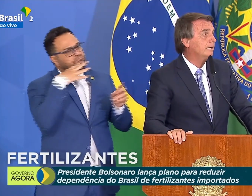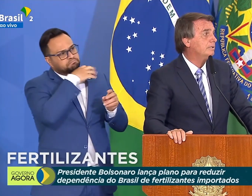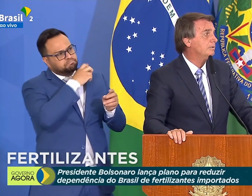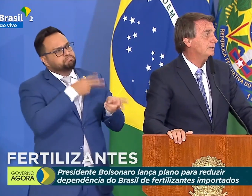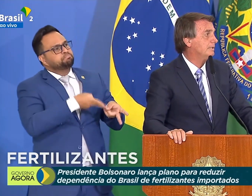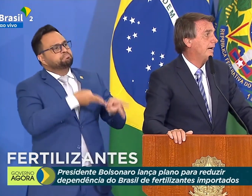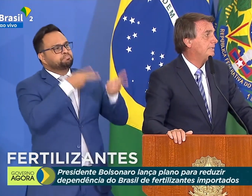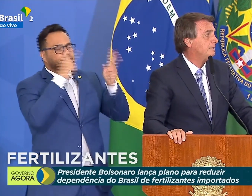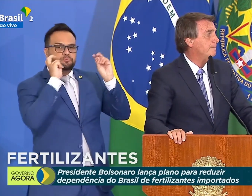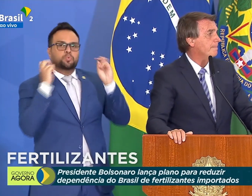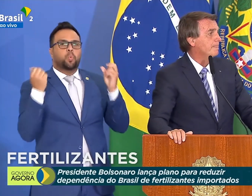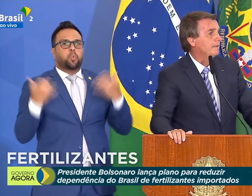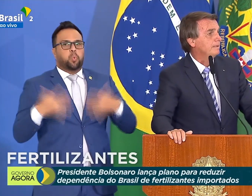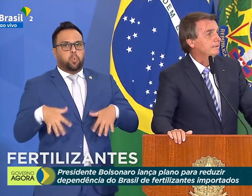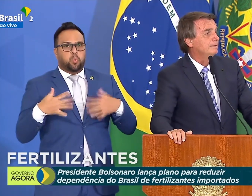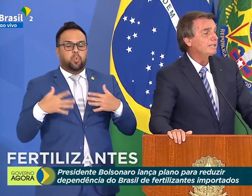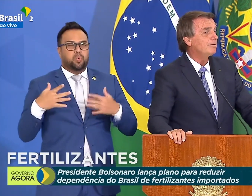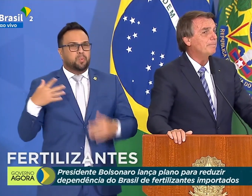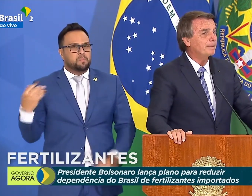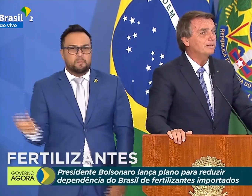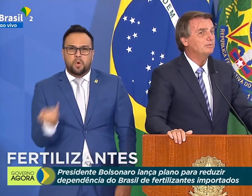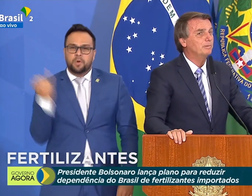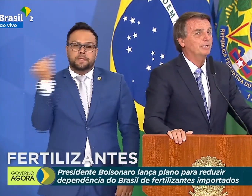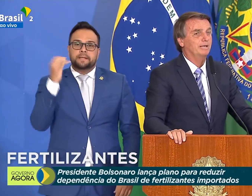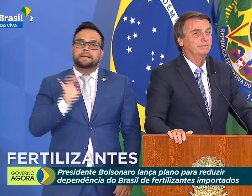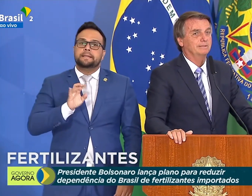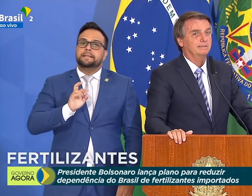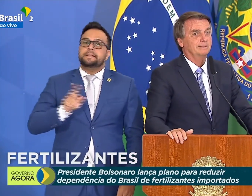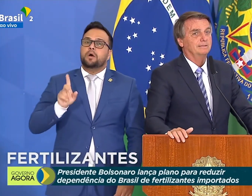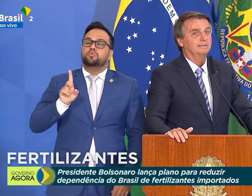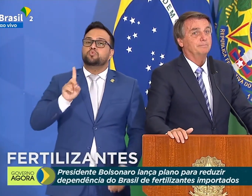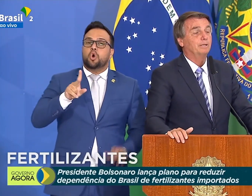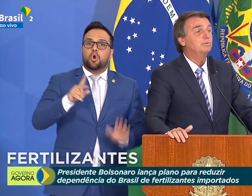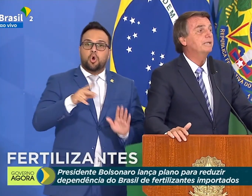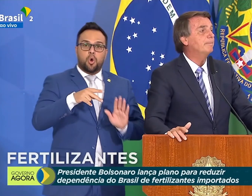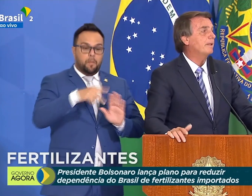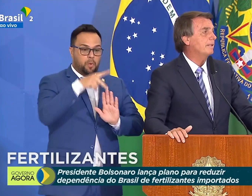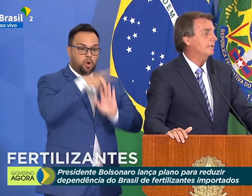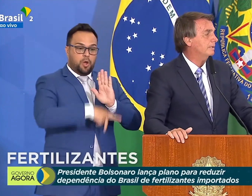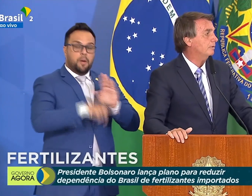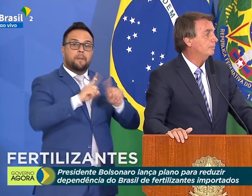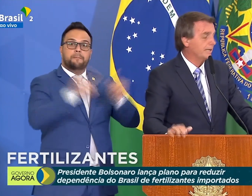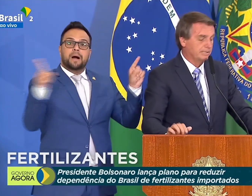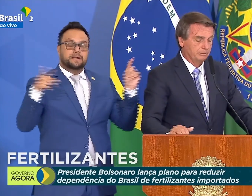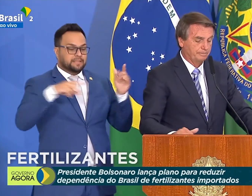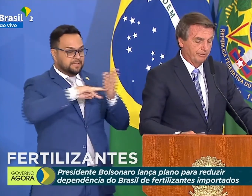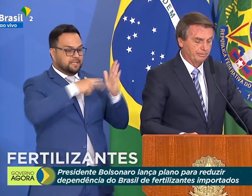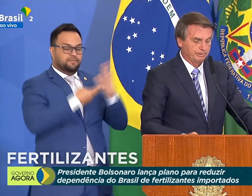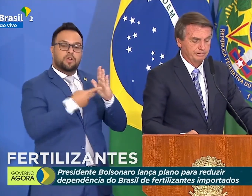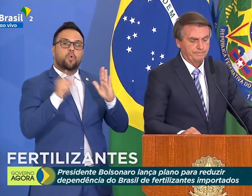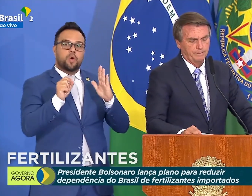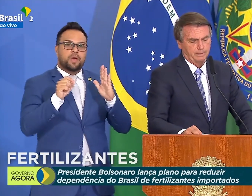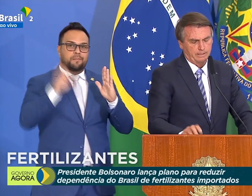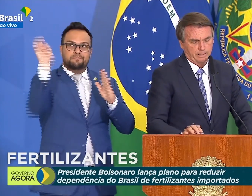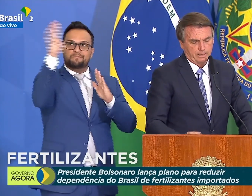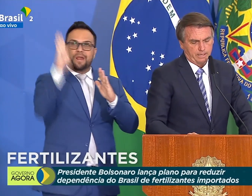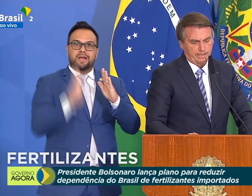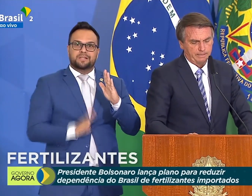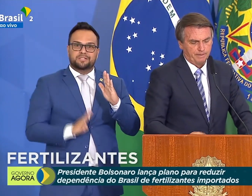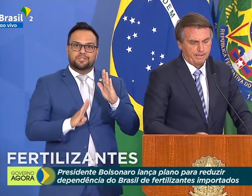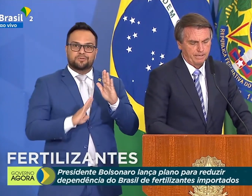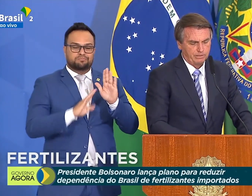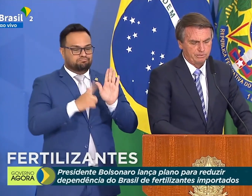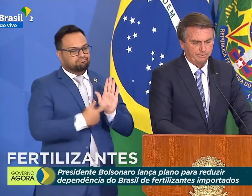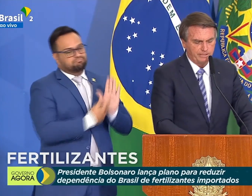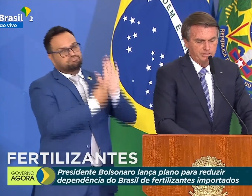a grandiosidade, não apenas do programa, mas do que representa o Brasil para o mundo.